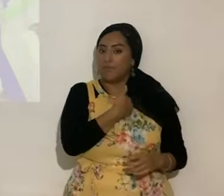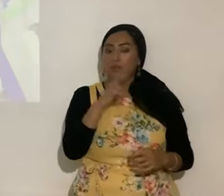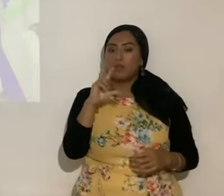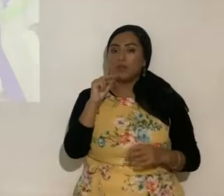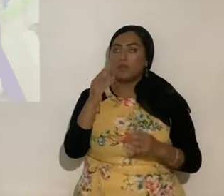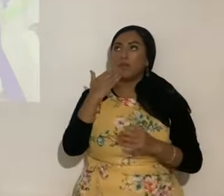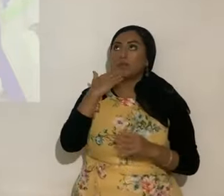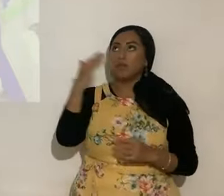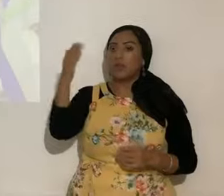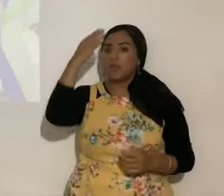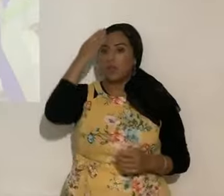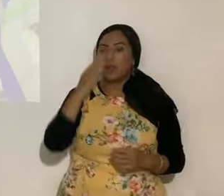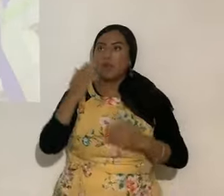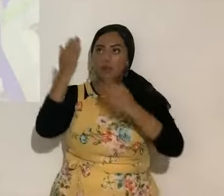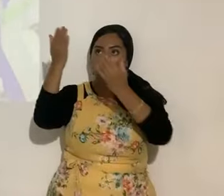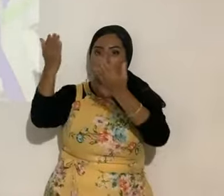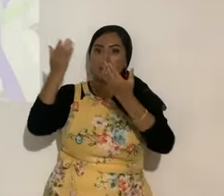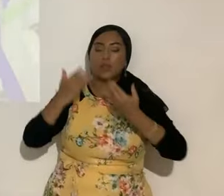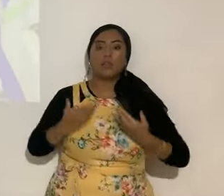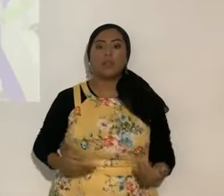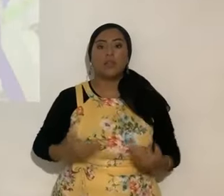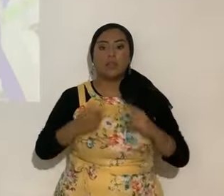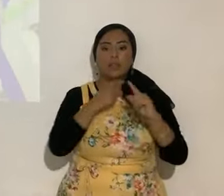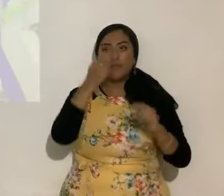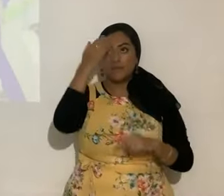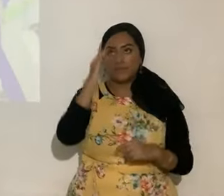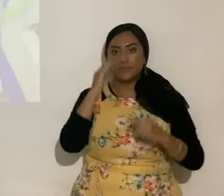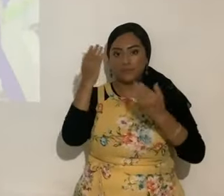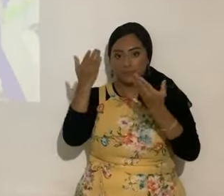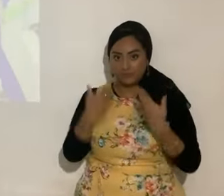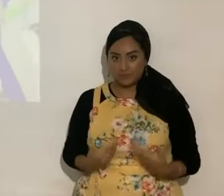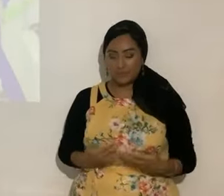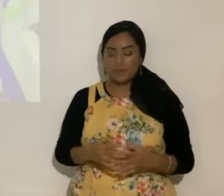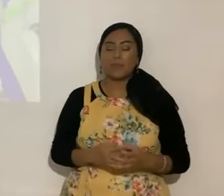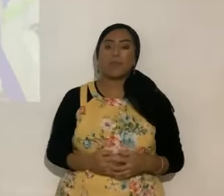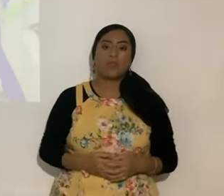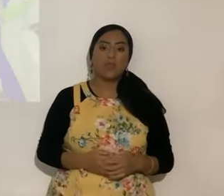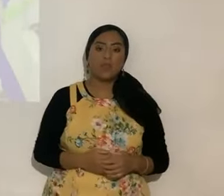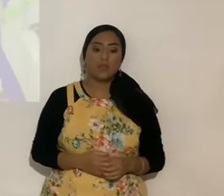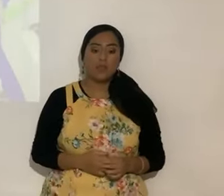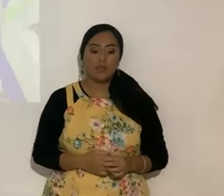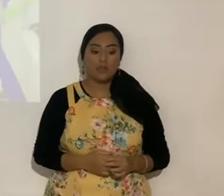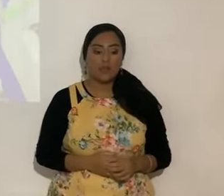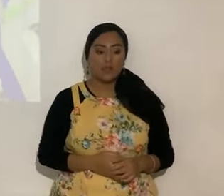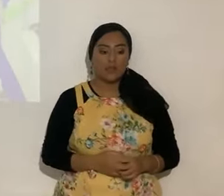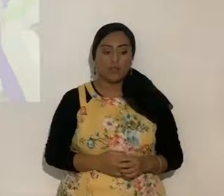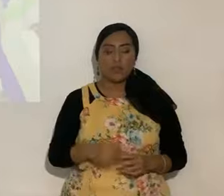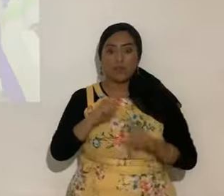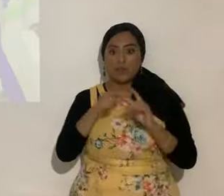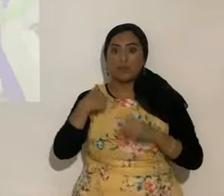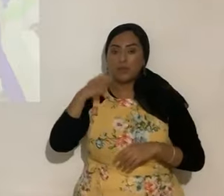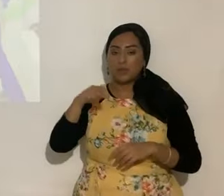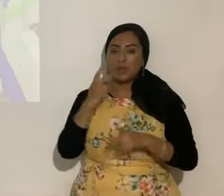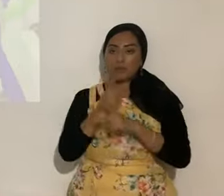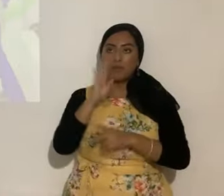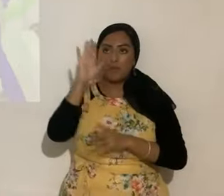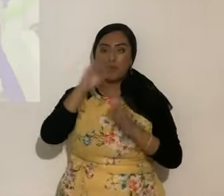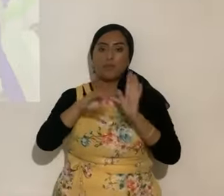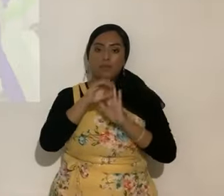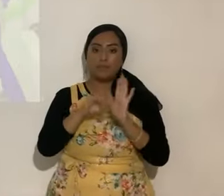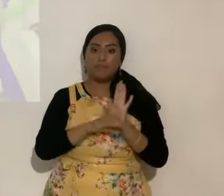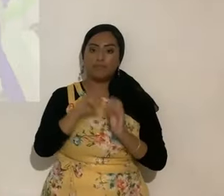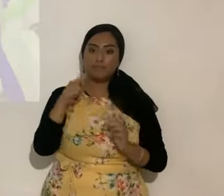don de Eloquín. Es un regalo, es una dádiva, la salvación. Pero eso no nos excluye de que no guardemos sus mandamientos. Hay que guardar